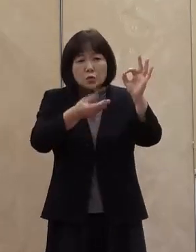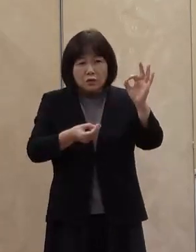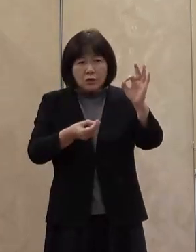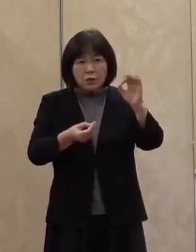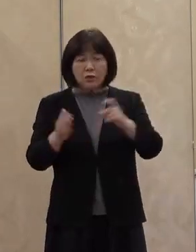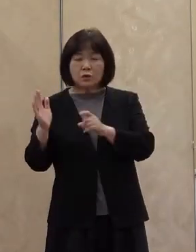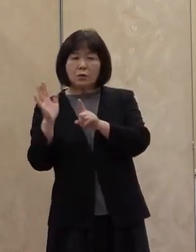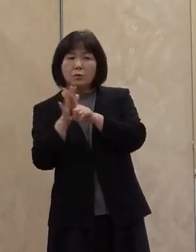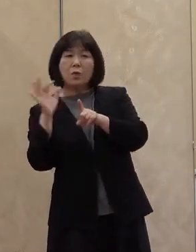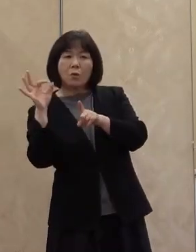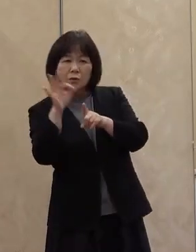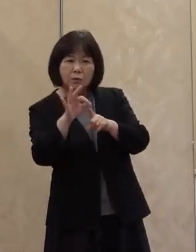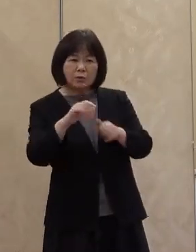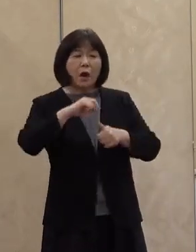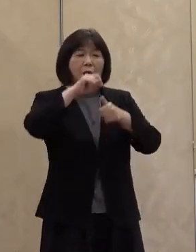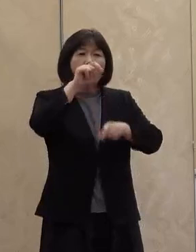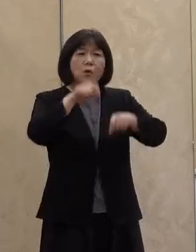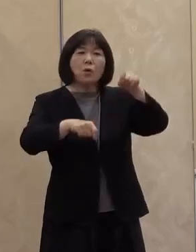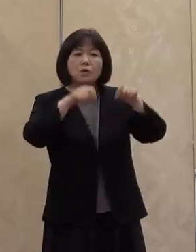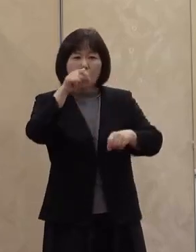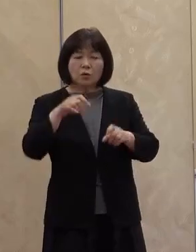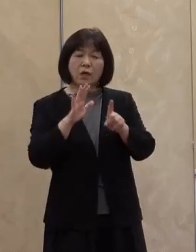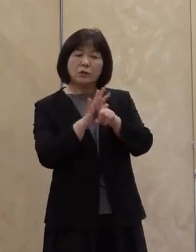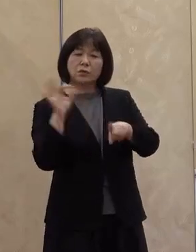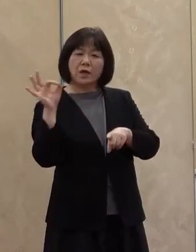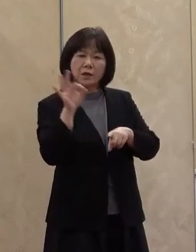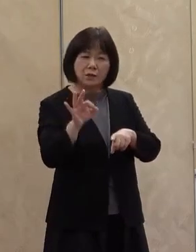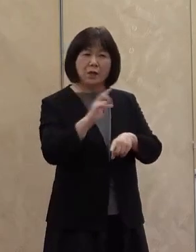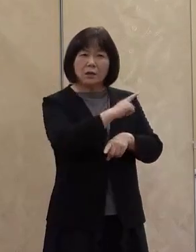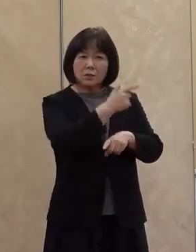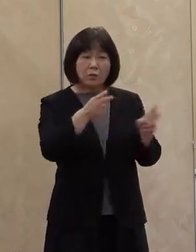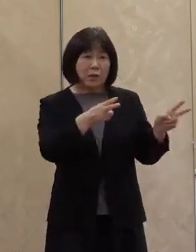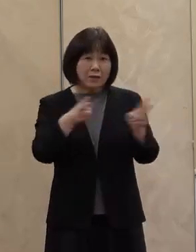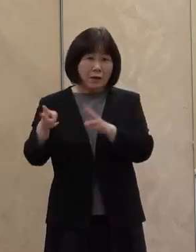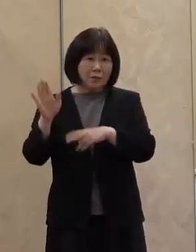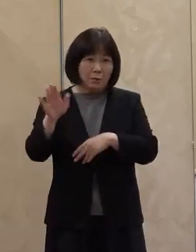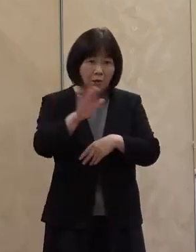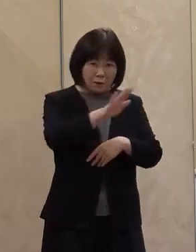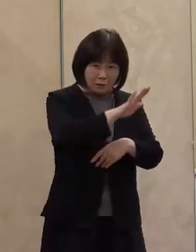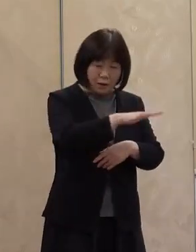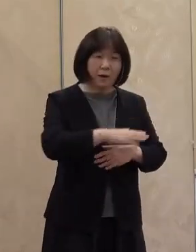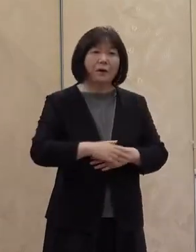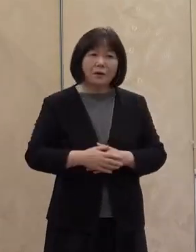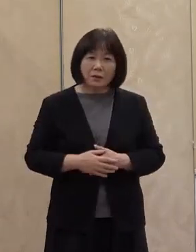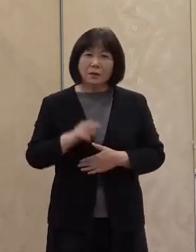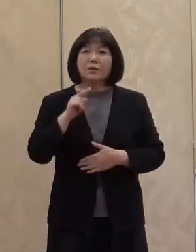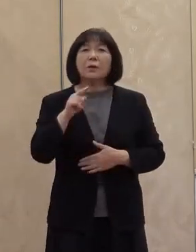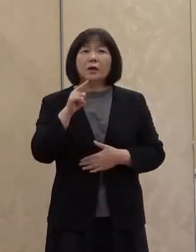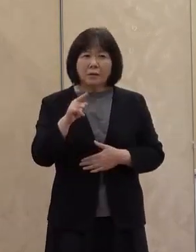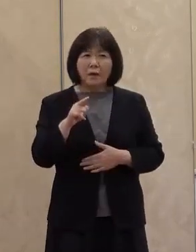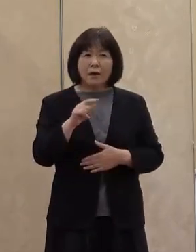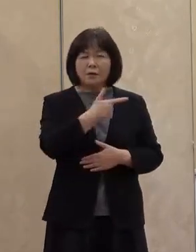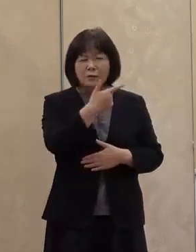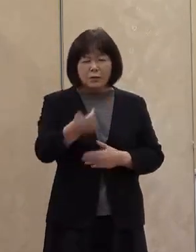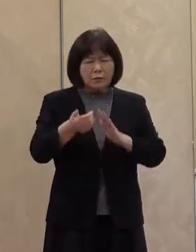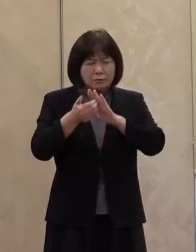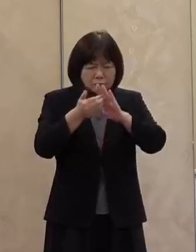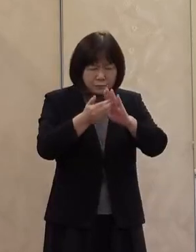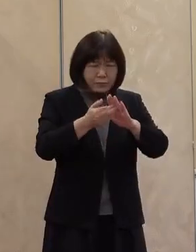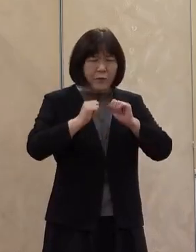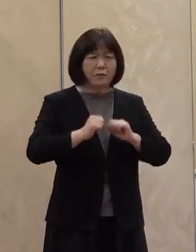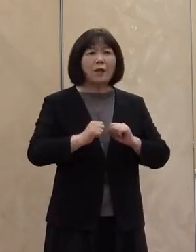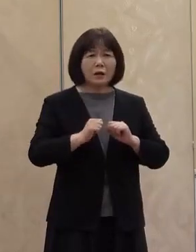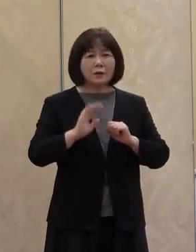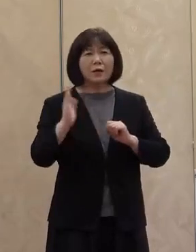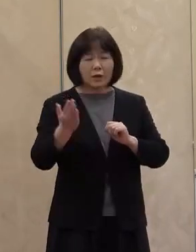り雇用調整、助成金であったり、そういったことで防いできてますけども、やっぱゼロに